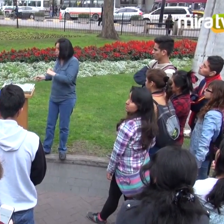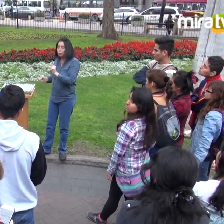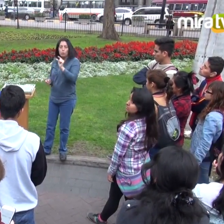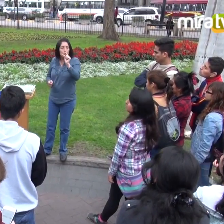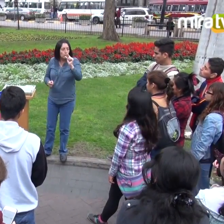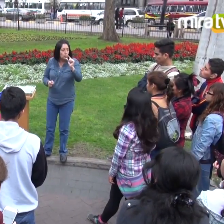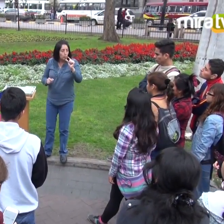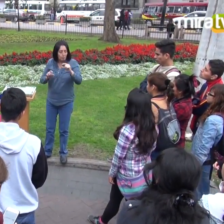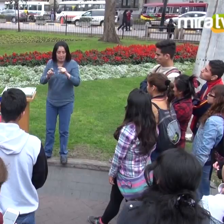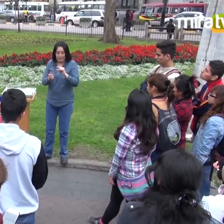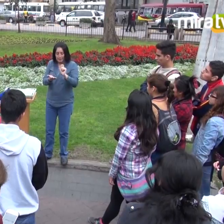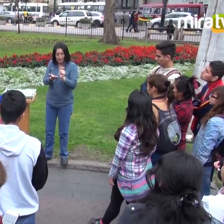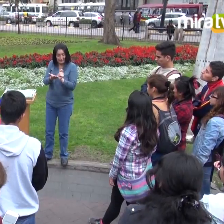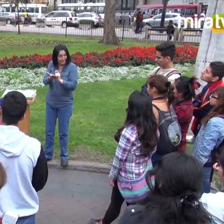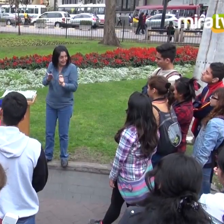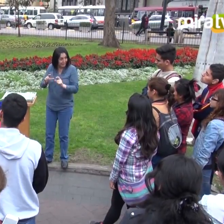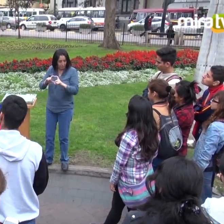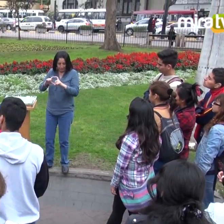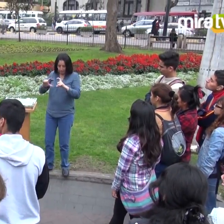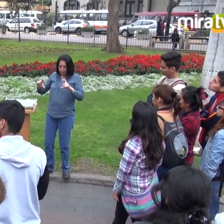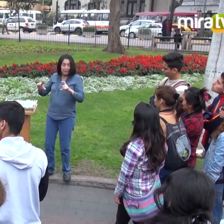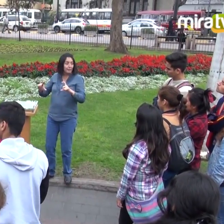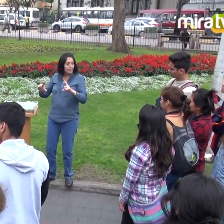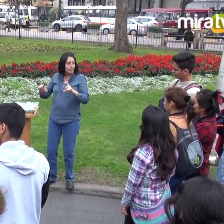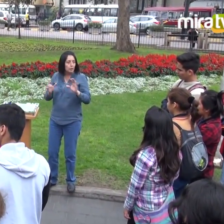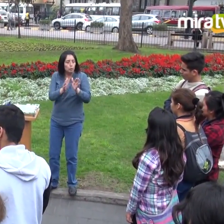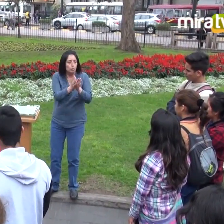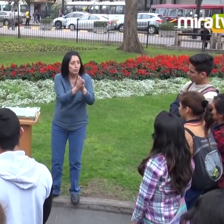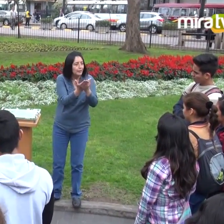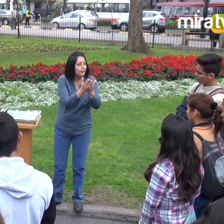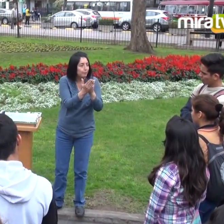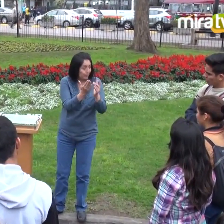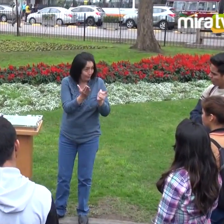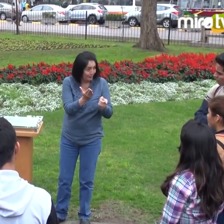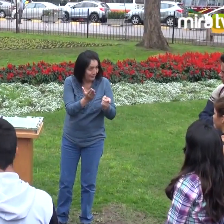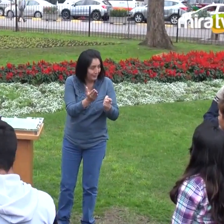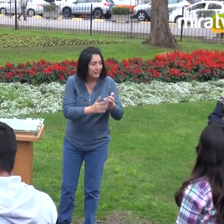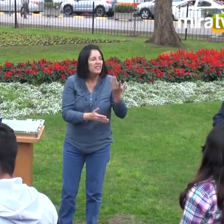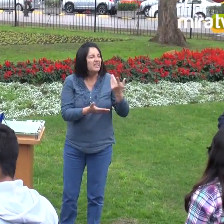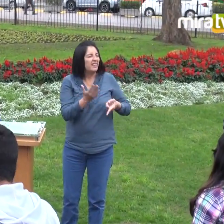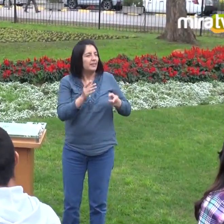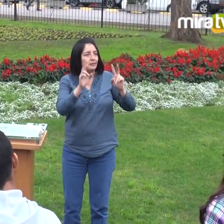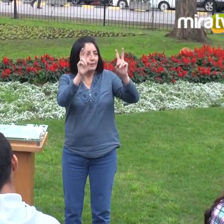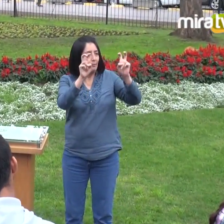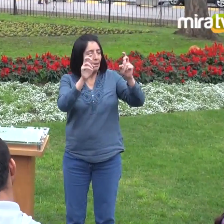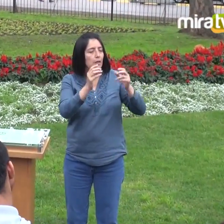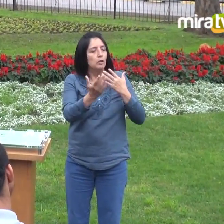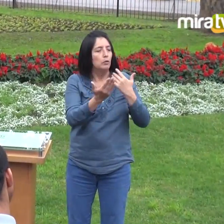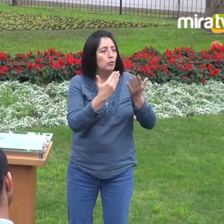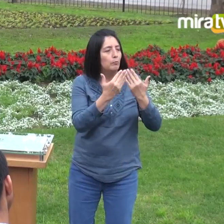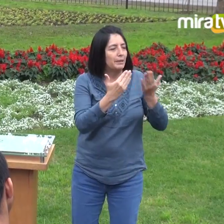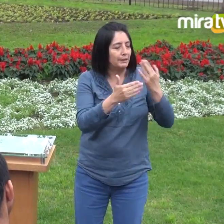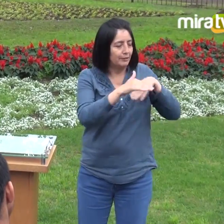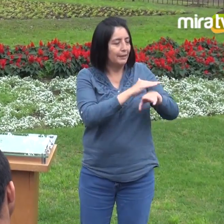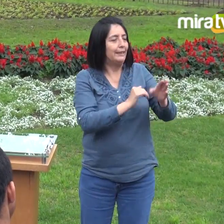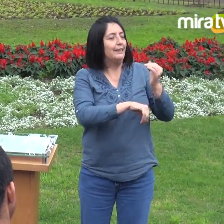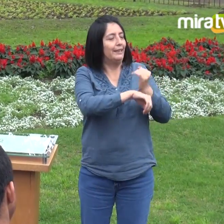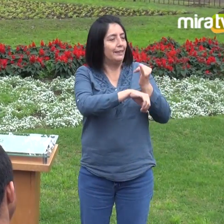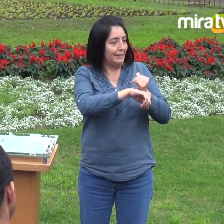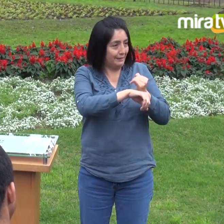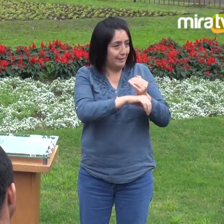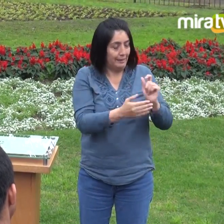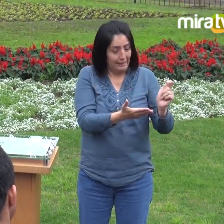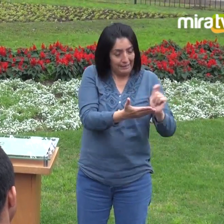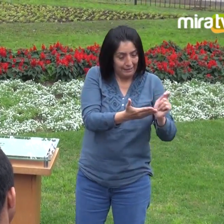de la obra conversación en la catedral obra que fue escrita en el año 1969